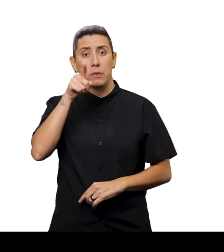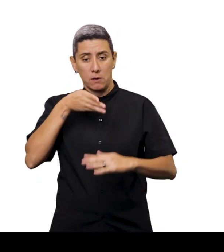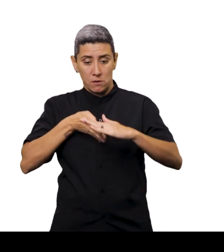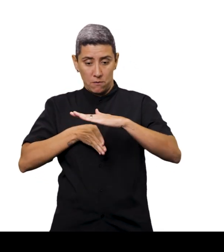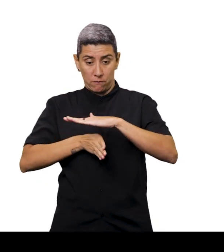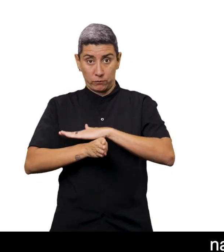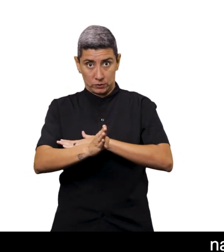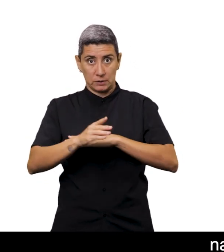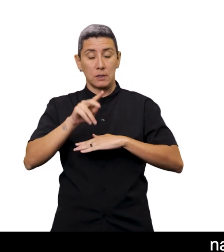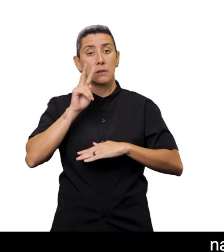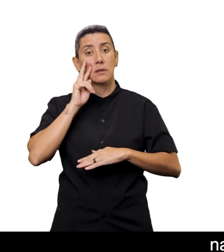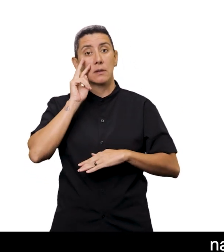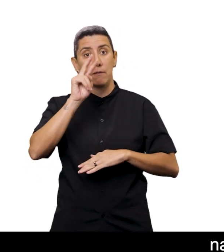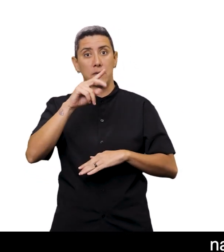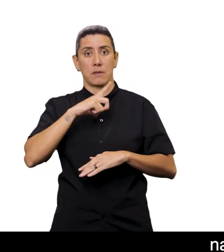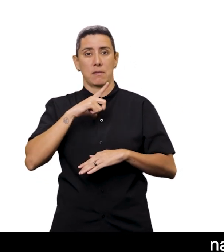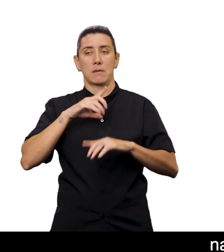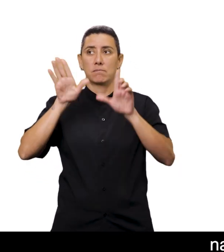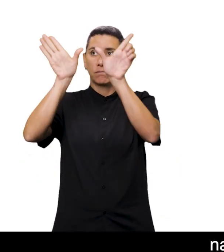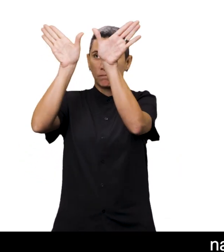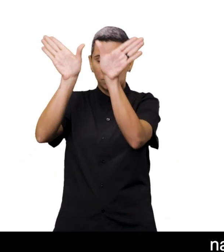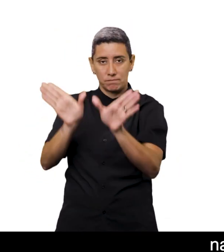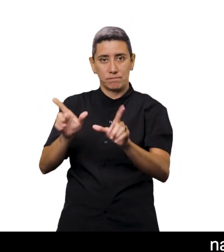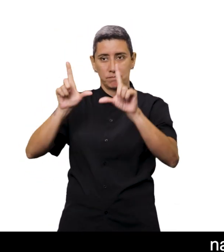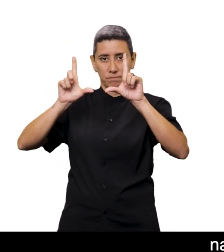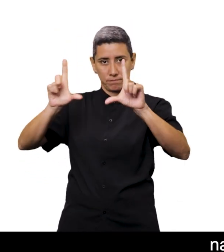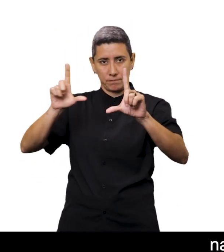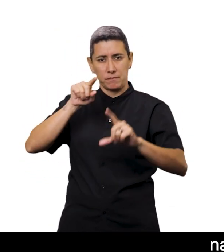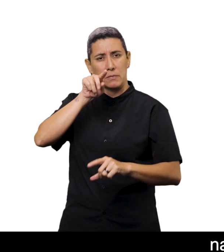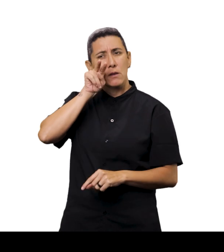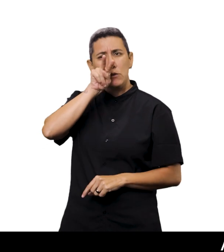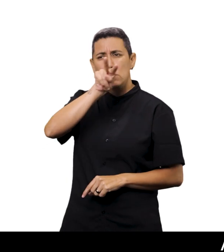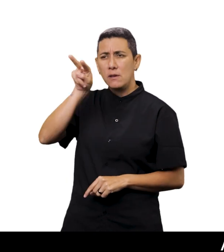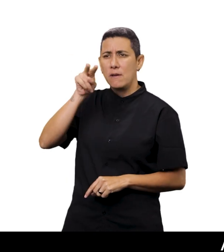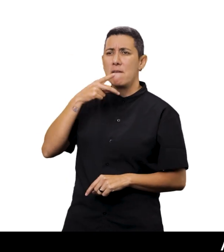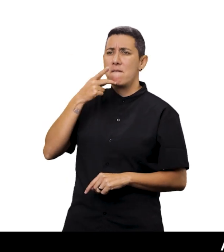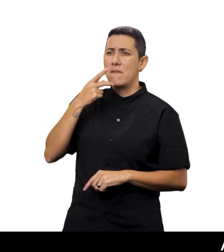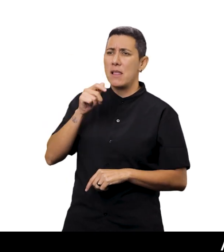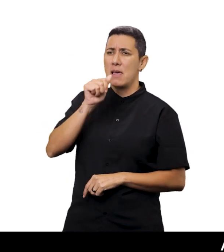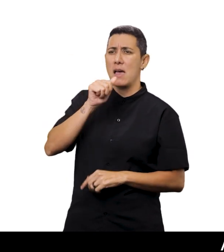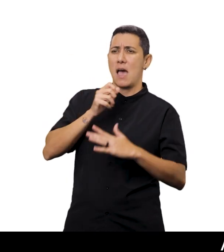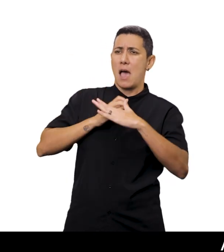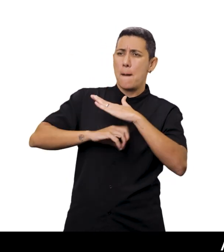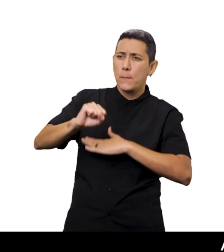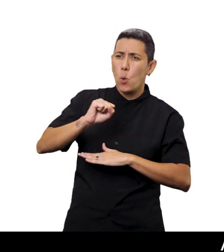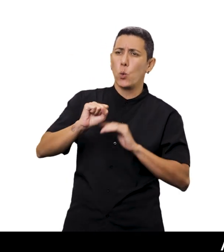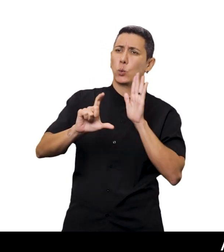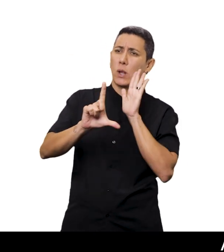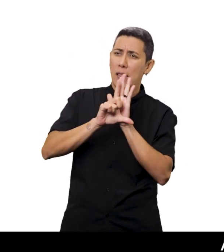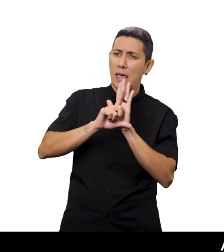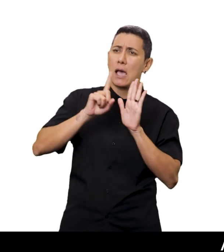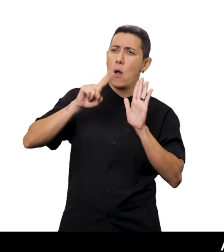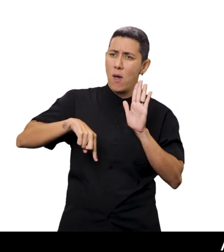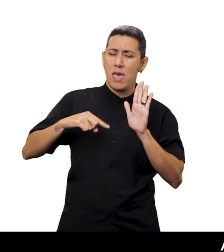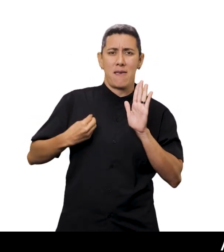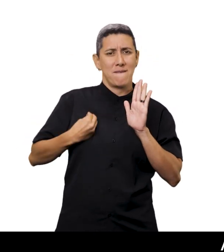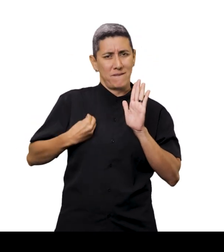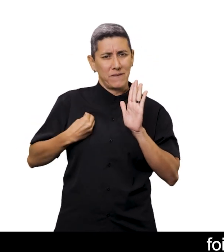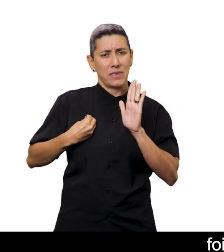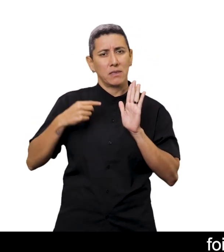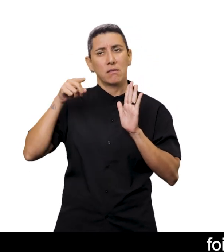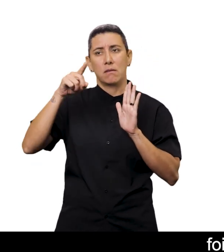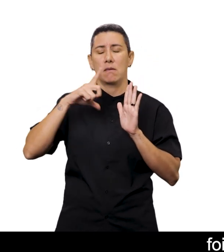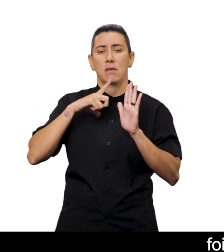está localizado na parede perpendicular à última descrita. A matriz na qual se lê "Aborto legal é